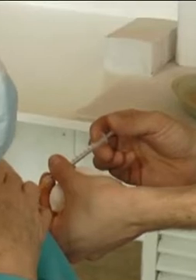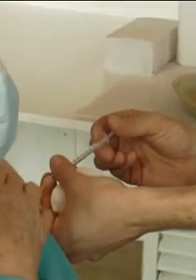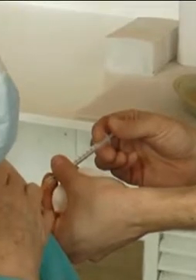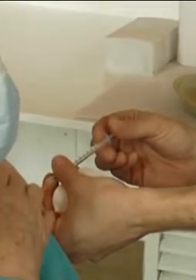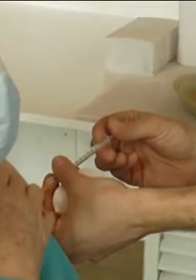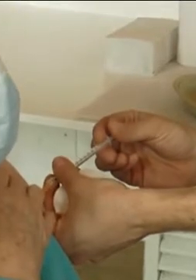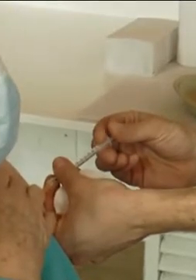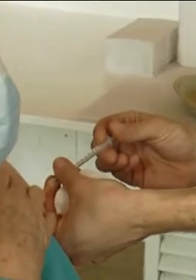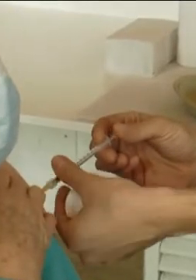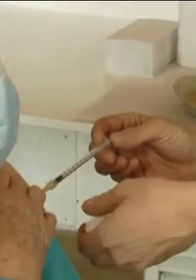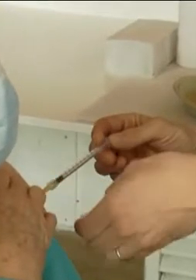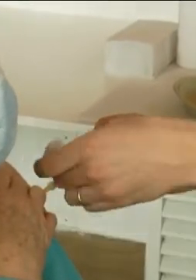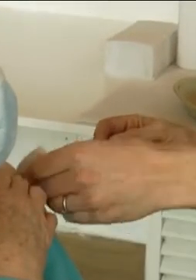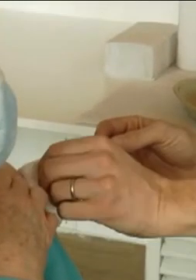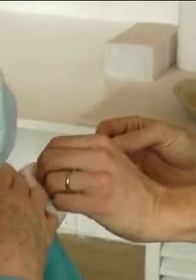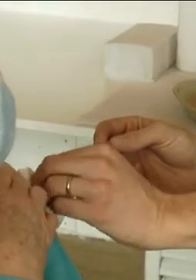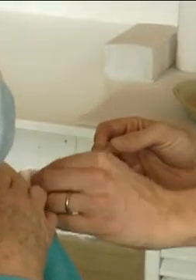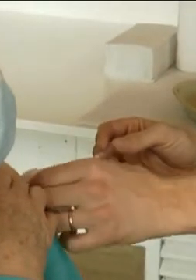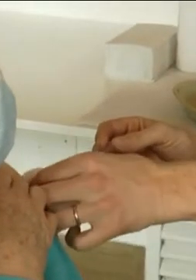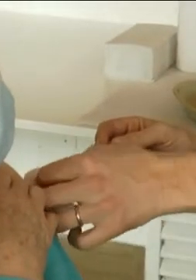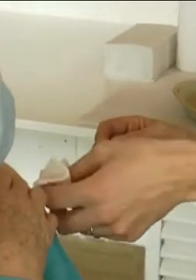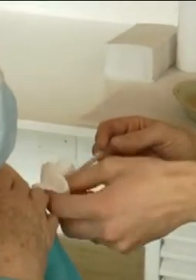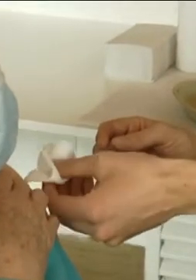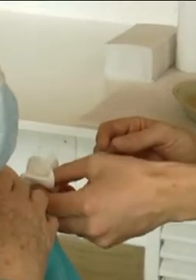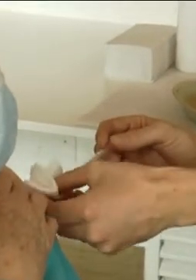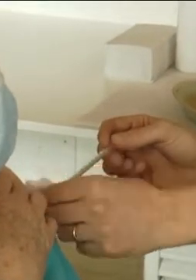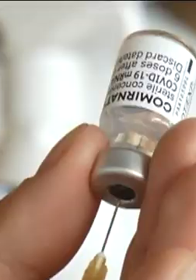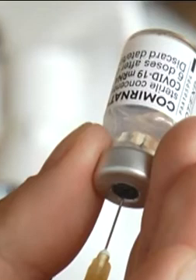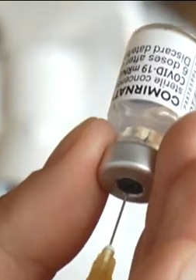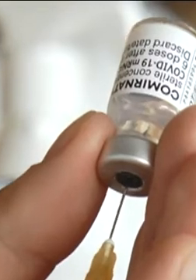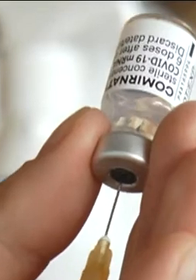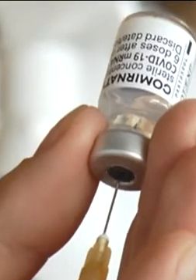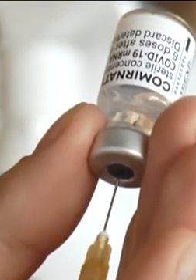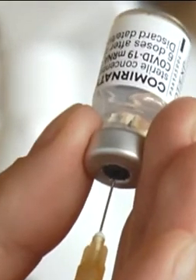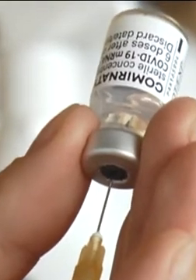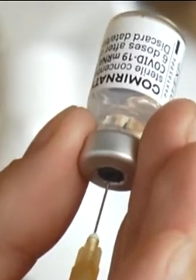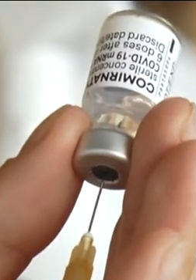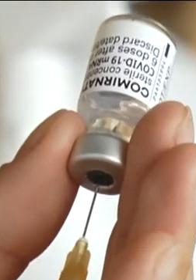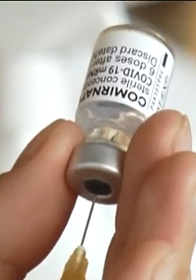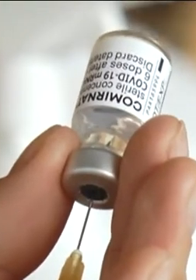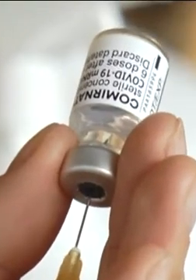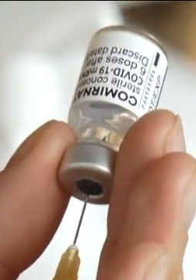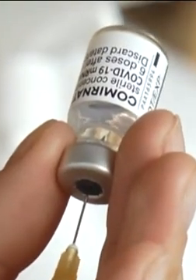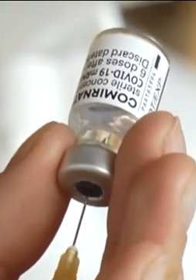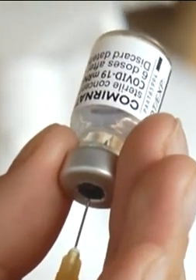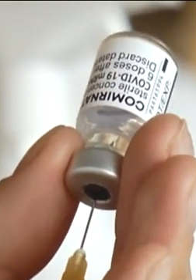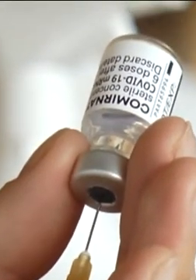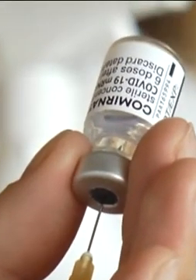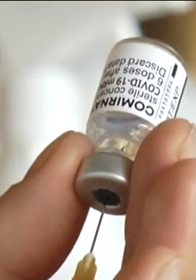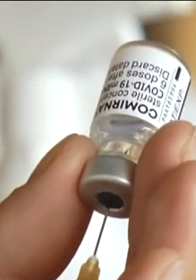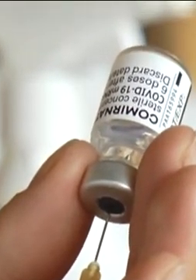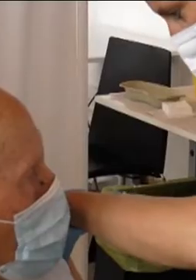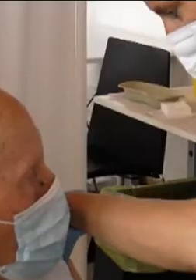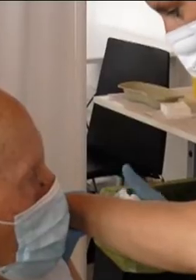il veneto è in zona gialla e intende rimanerci grazie alla manovra a tenaglia rappresentata dalla campagna vaccinale e dalle buone pratiche